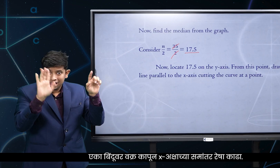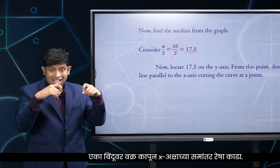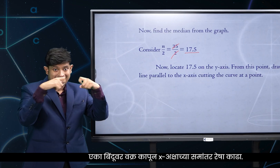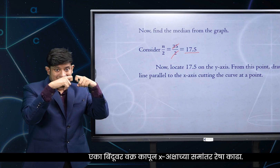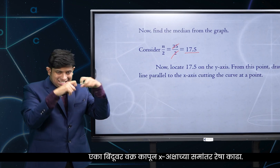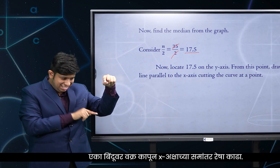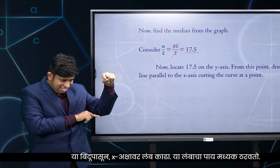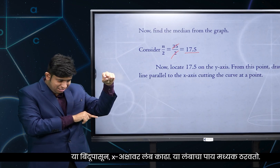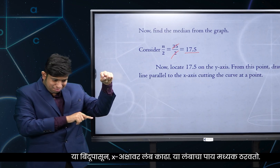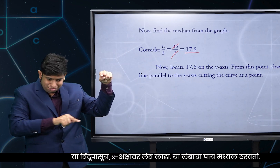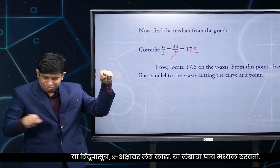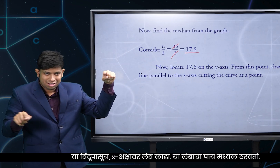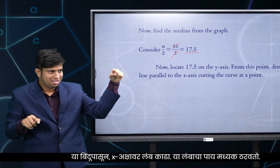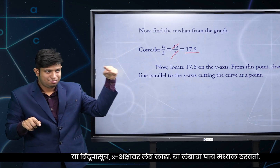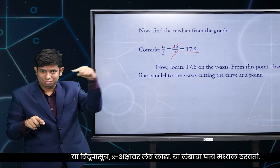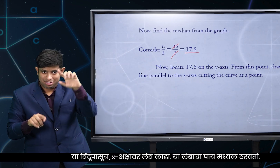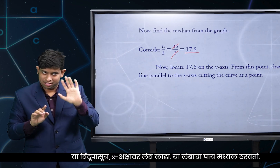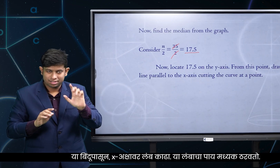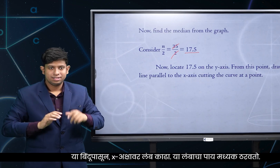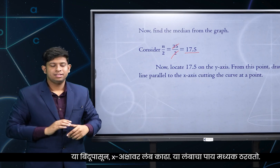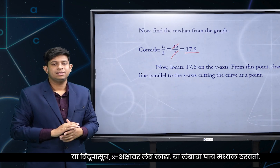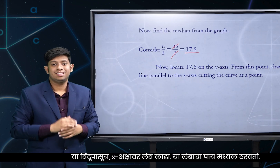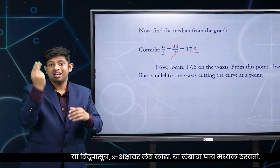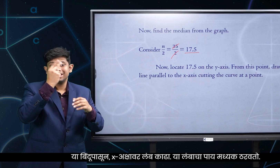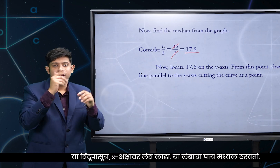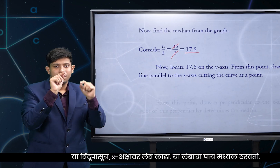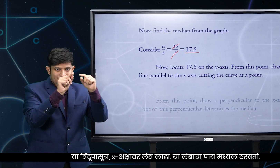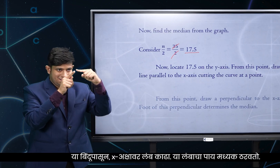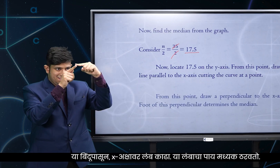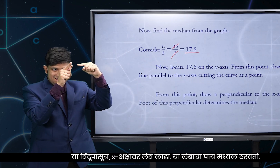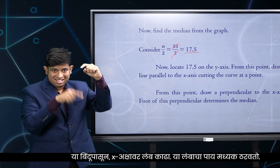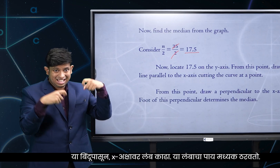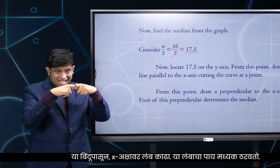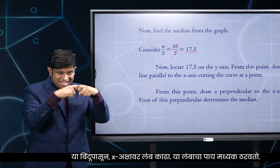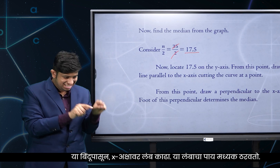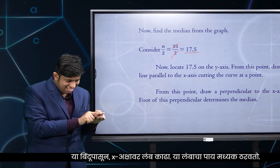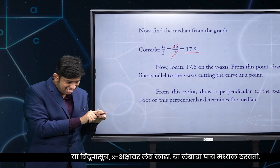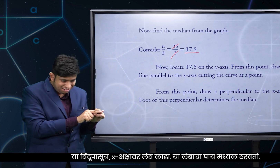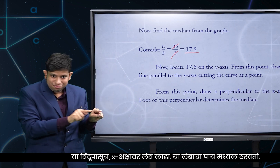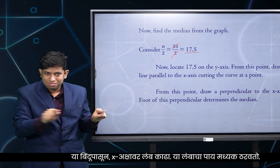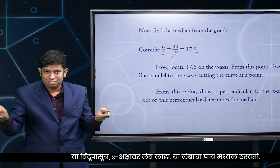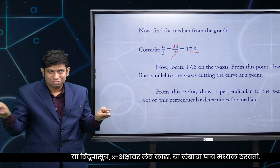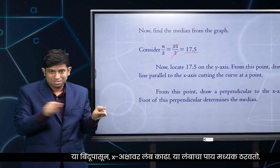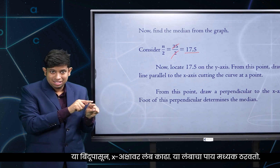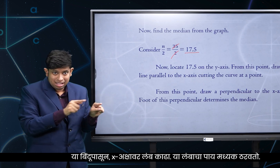काढा. या बिंदूपासून एक अक्षावर लंब काढा. या लंबांचा पाया मध्यक ठरवतो.